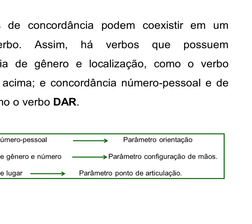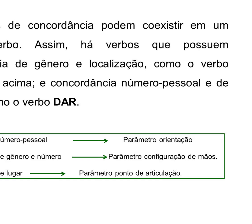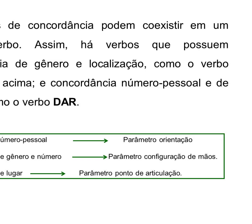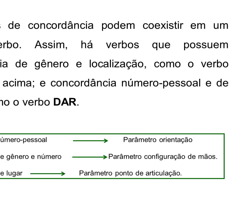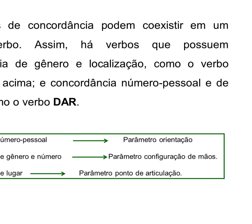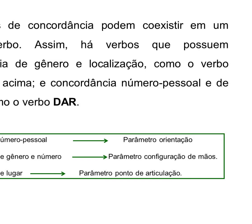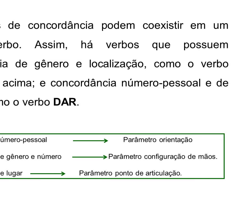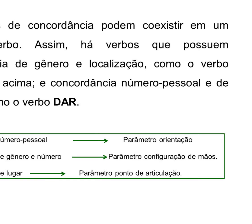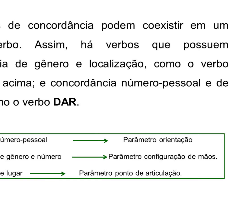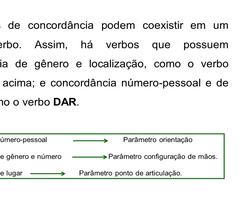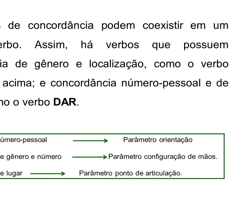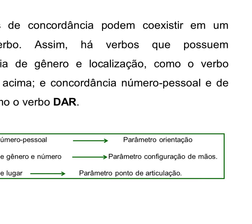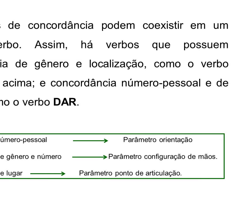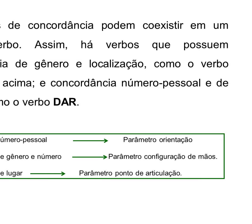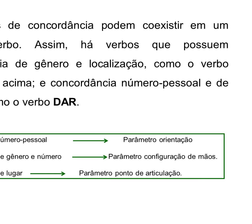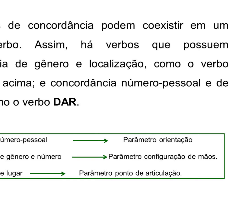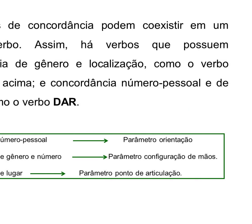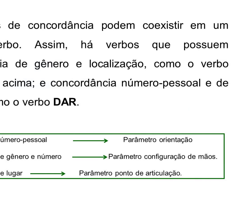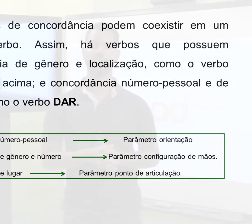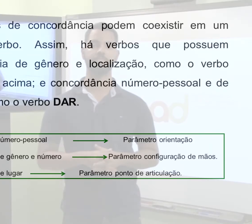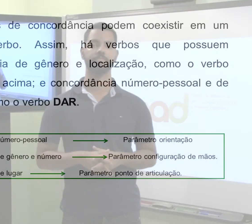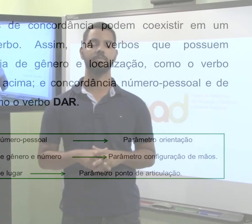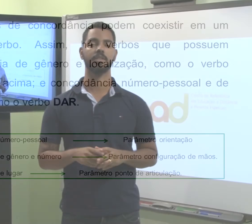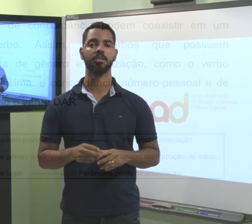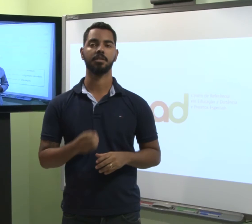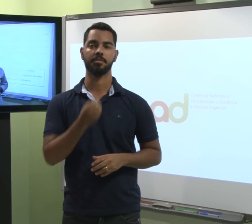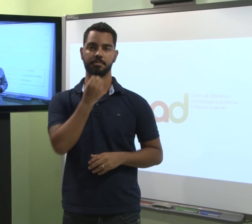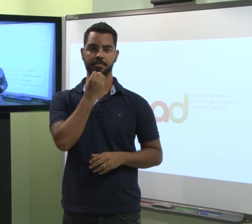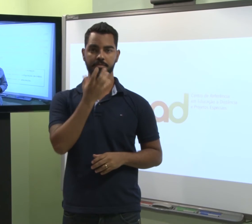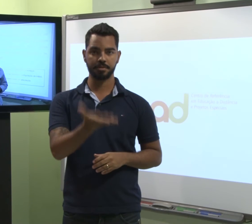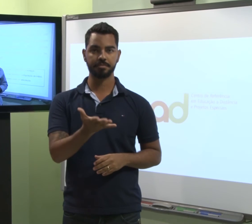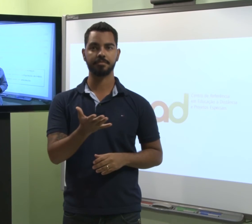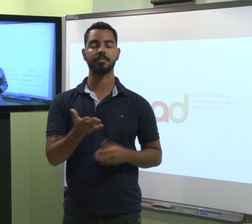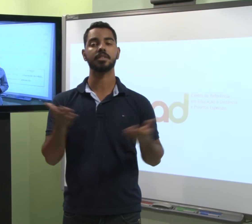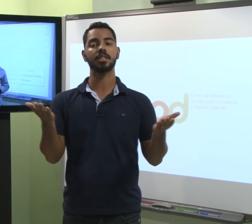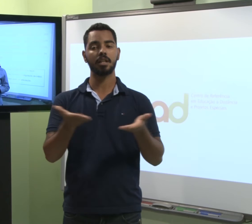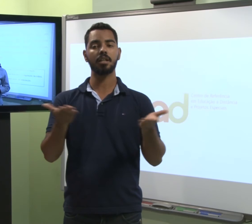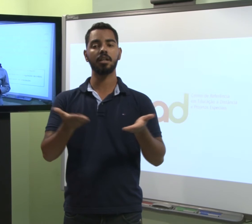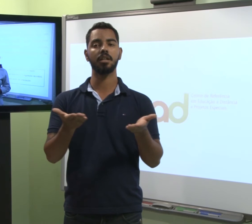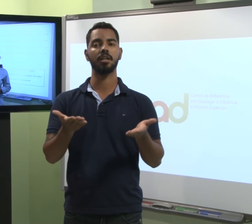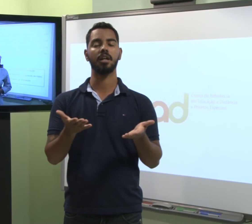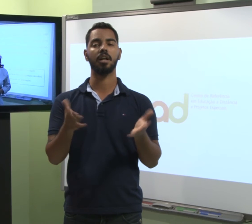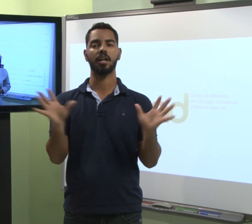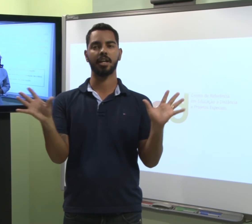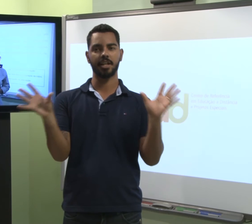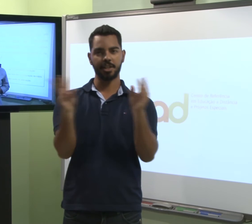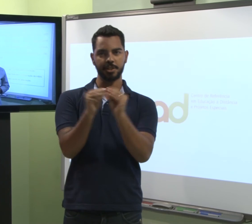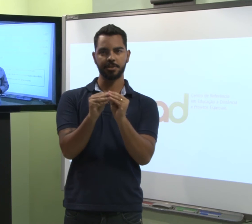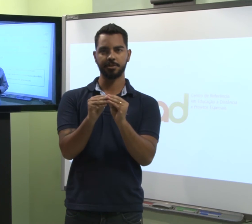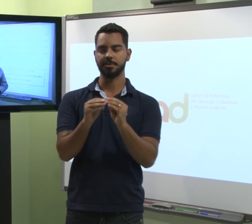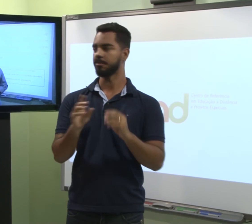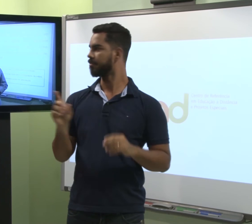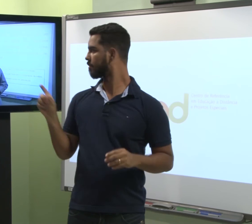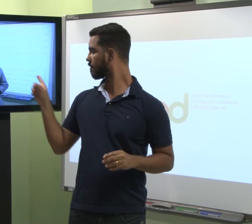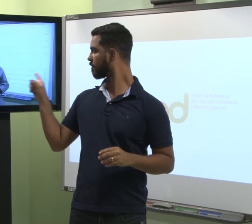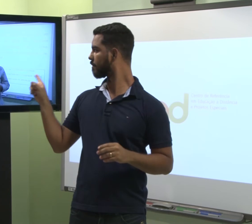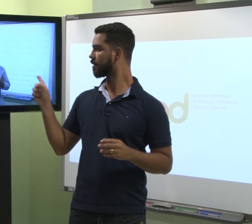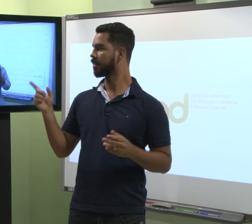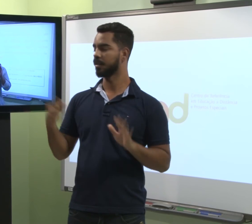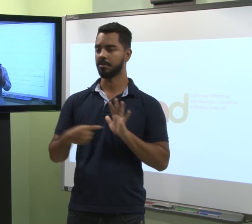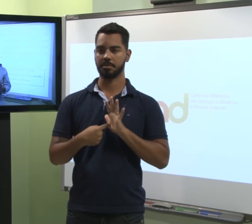no verbo dar. Bom, agora iremos observar o resuminho que está aqui no slide, que deixo aqui para